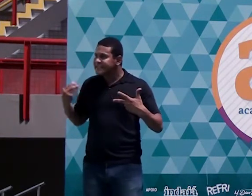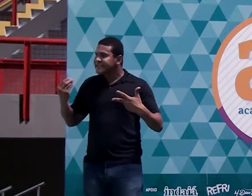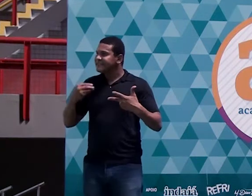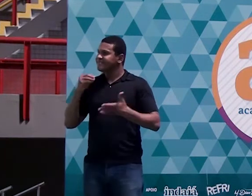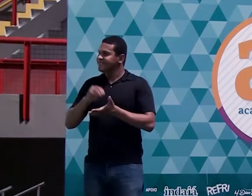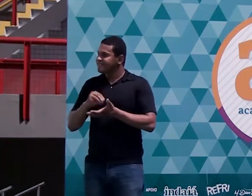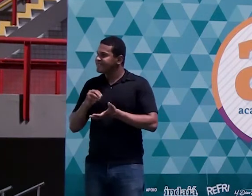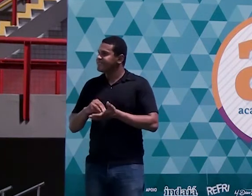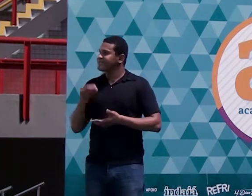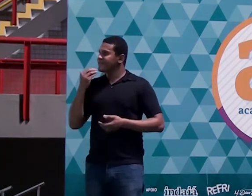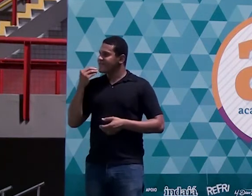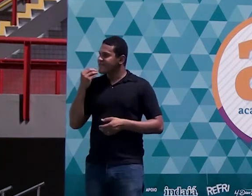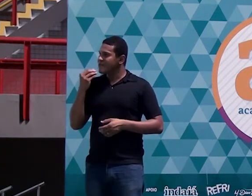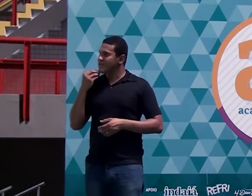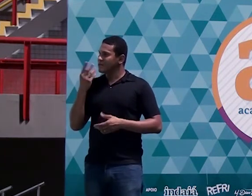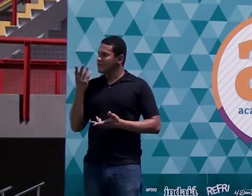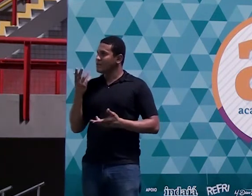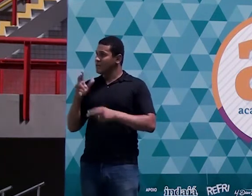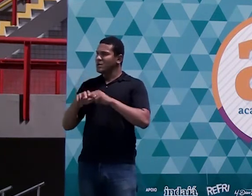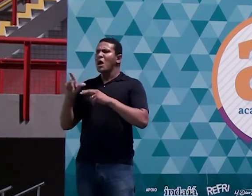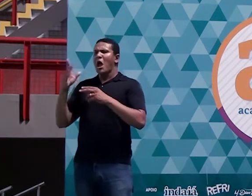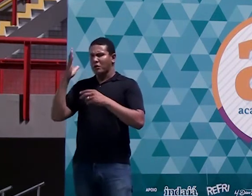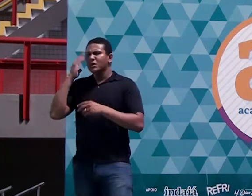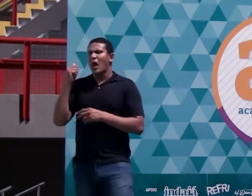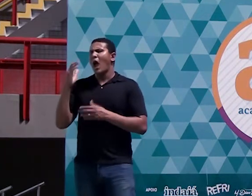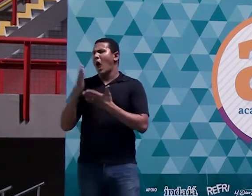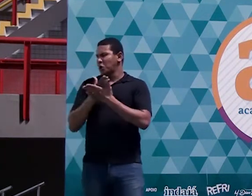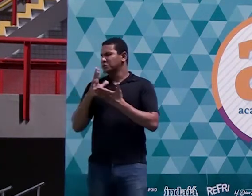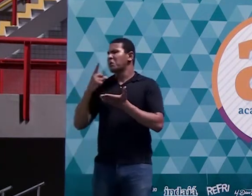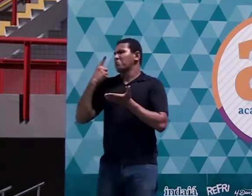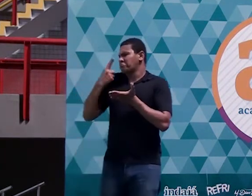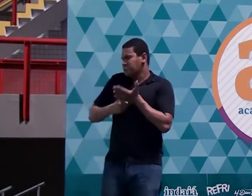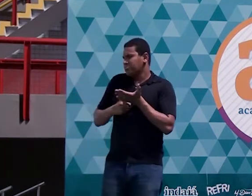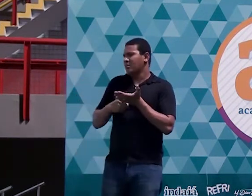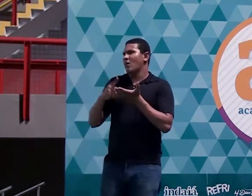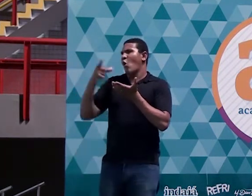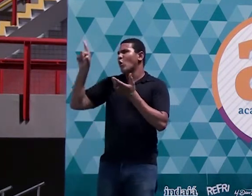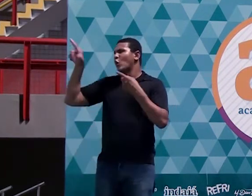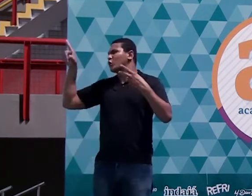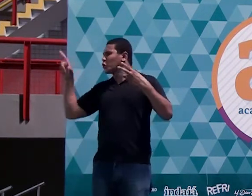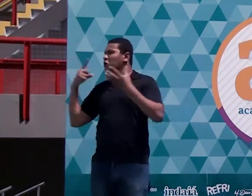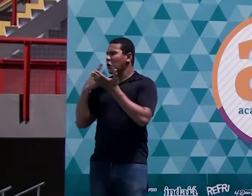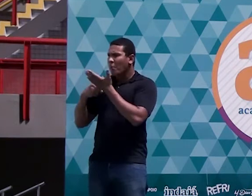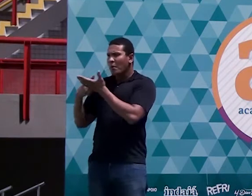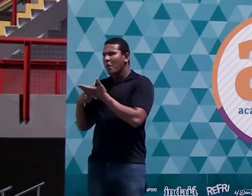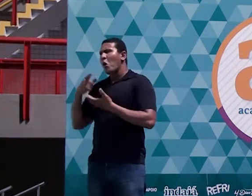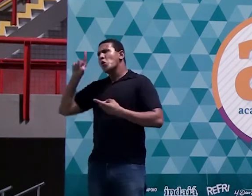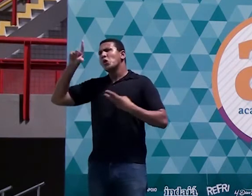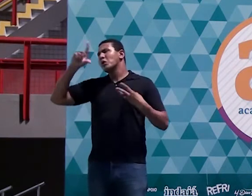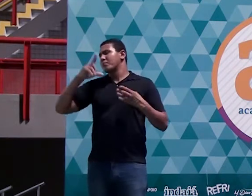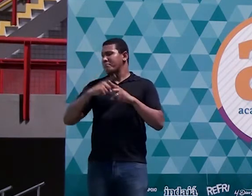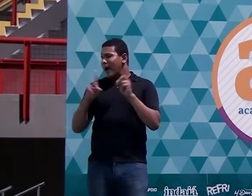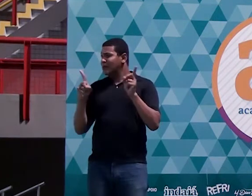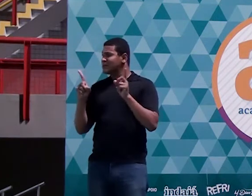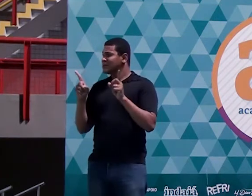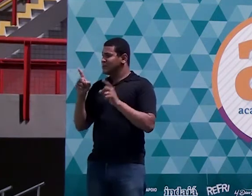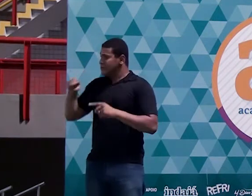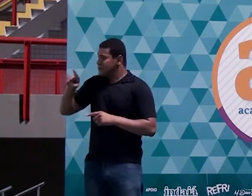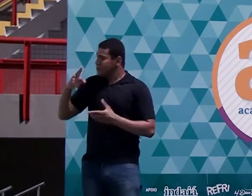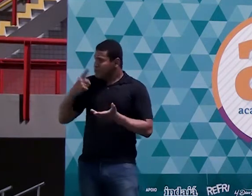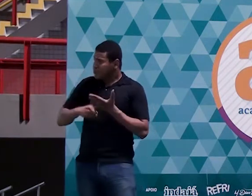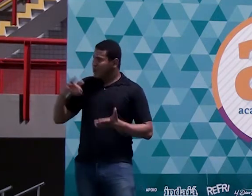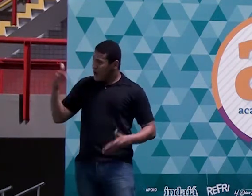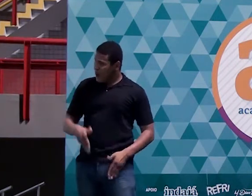necessidades, outros compromissos, outras situações, mas se você se comprometeu a vir e você pode ficar até o final, faz